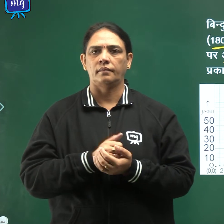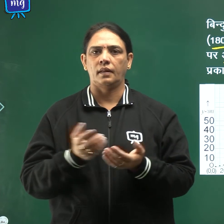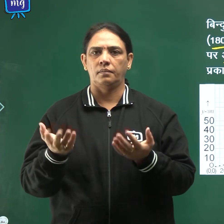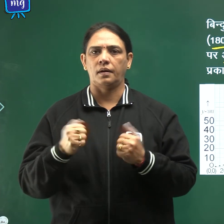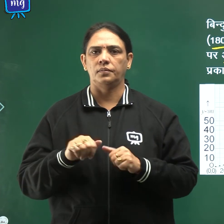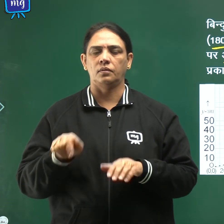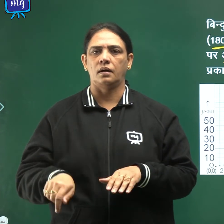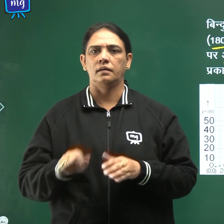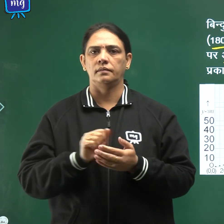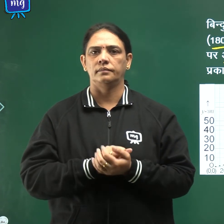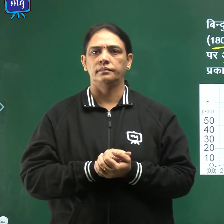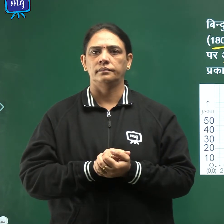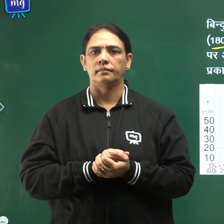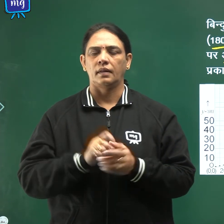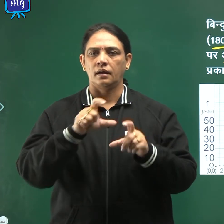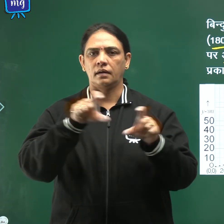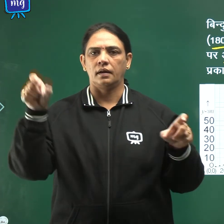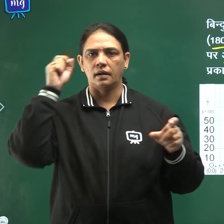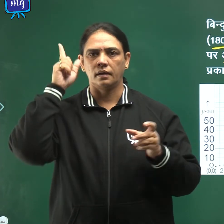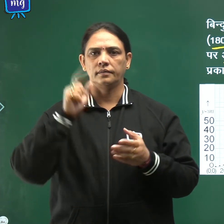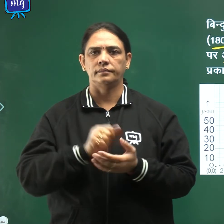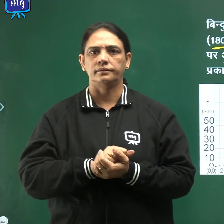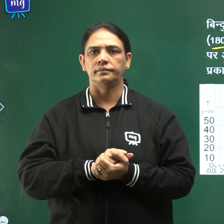प्राप्त होगा। समझ आ गया?